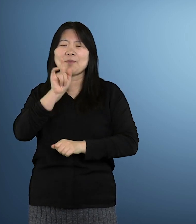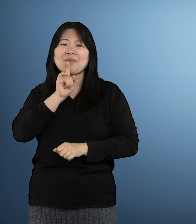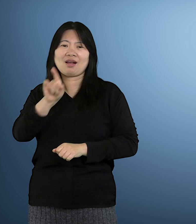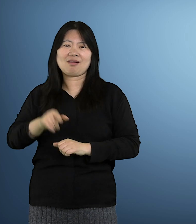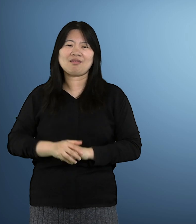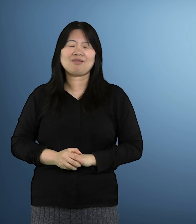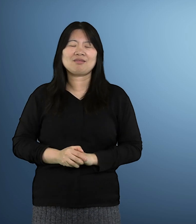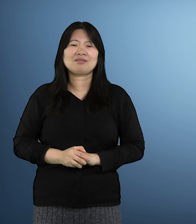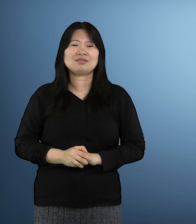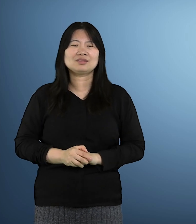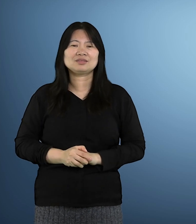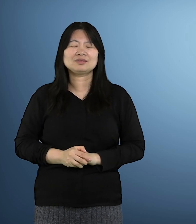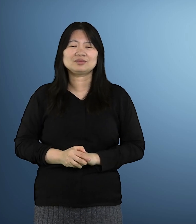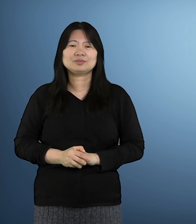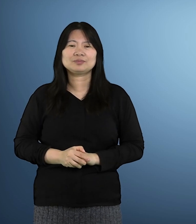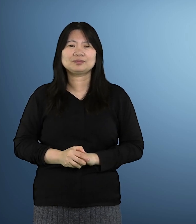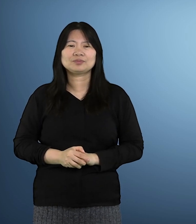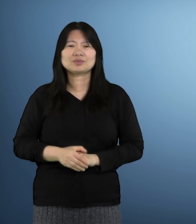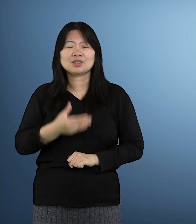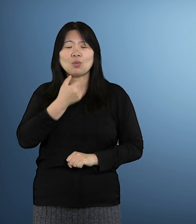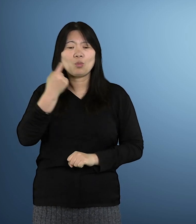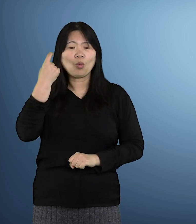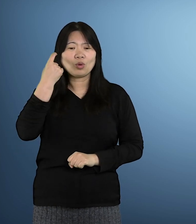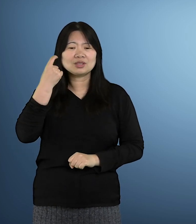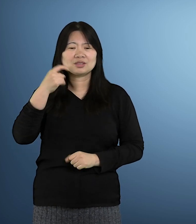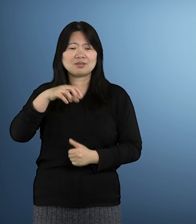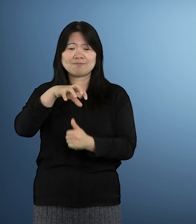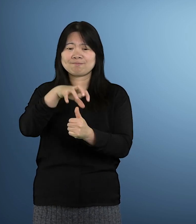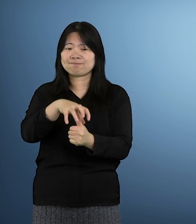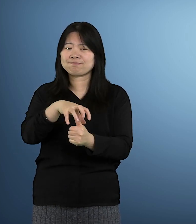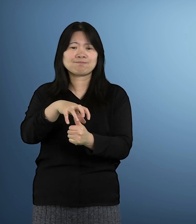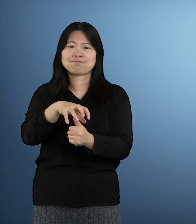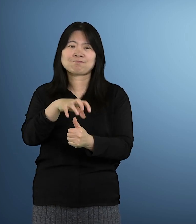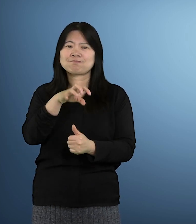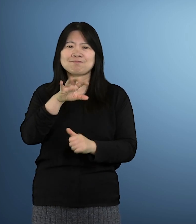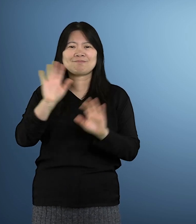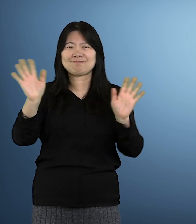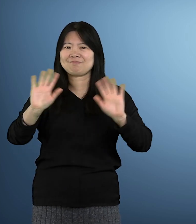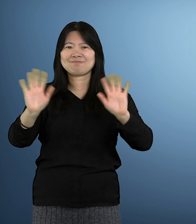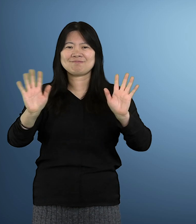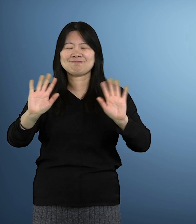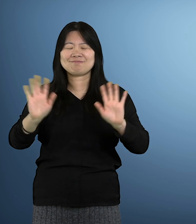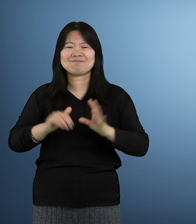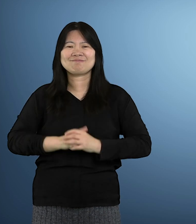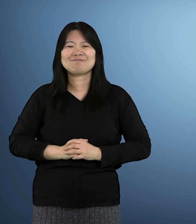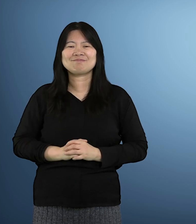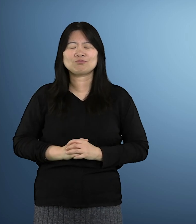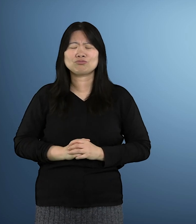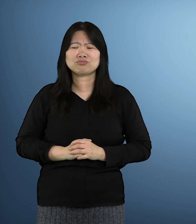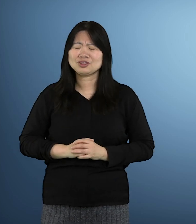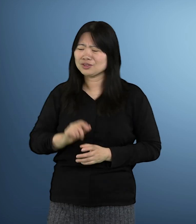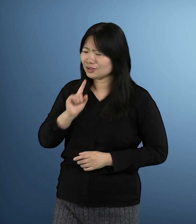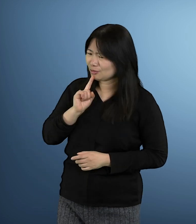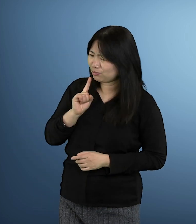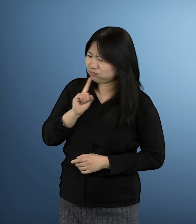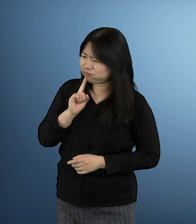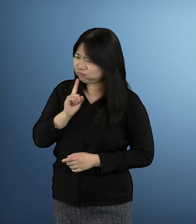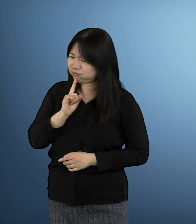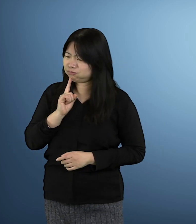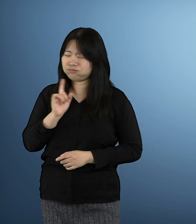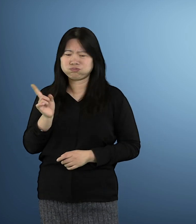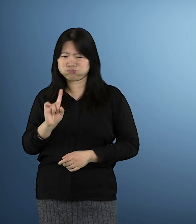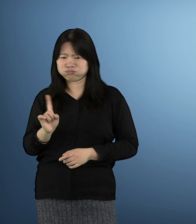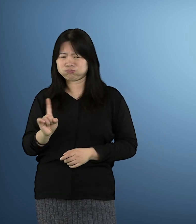그러니까 복음은 매일 수도 없고 매이지 않았다는 거예요. 도대체 이게 무슨